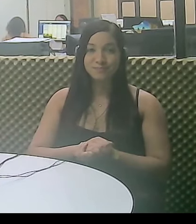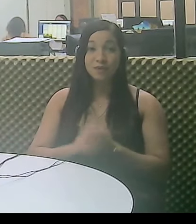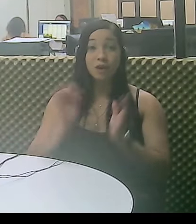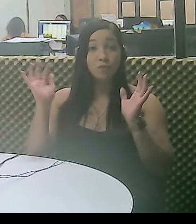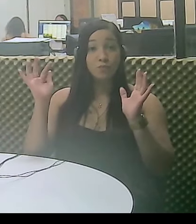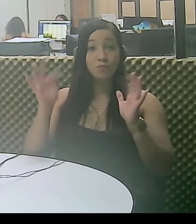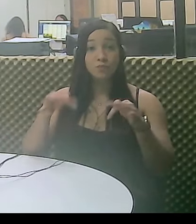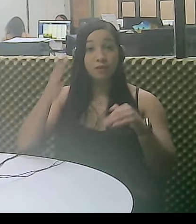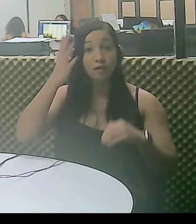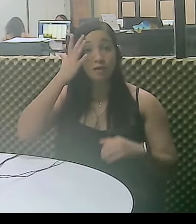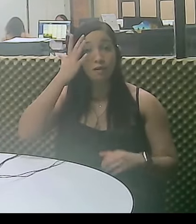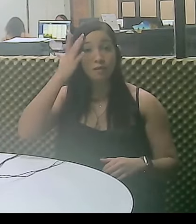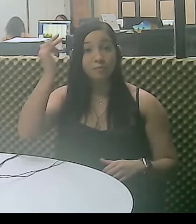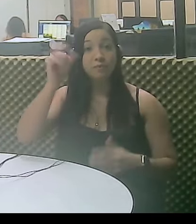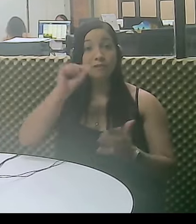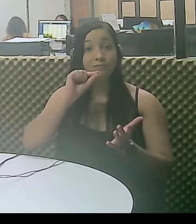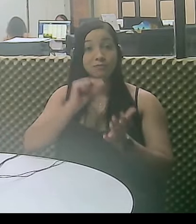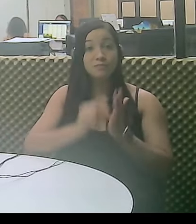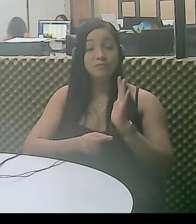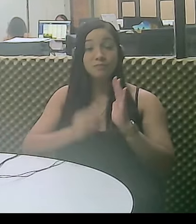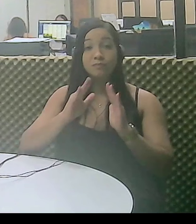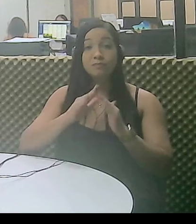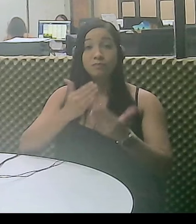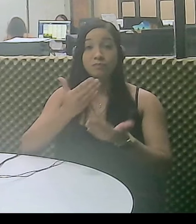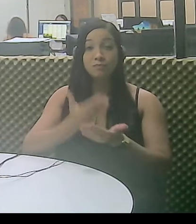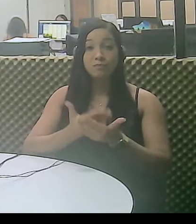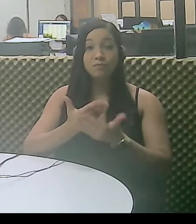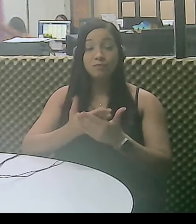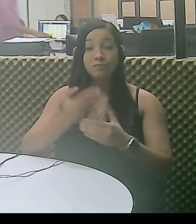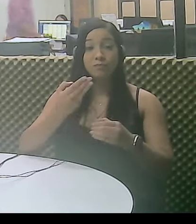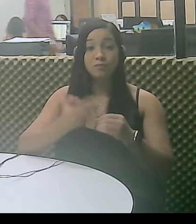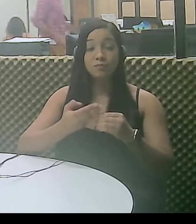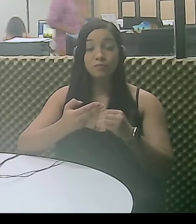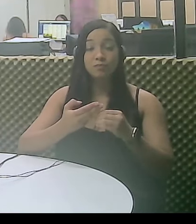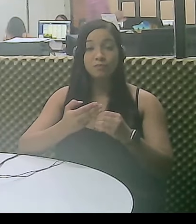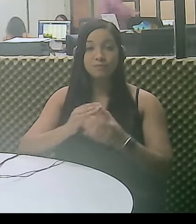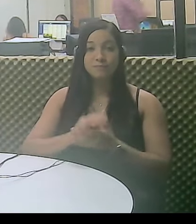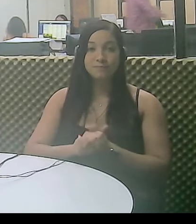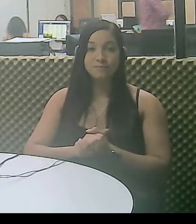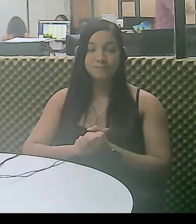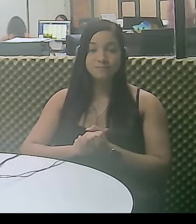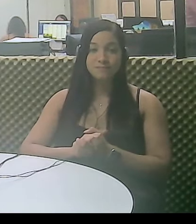Terminam amanhã inscrições escolares da rede municipal de ensino.